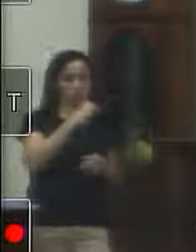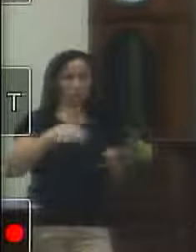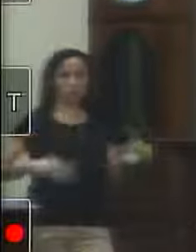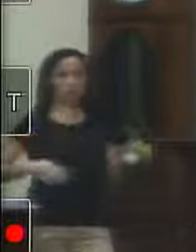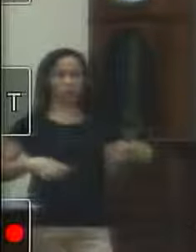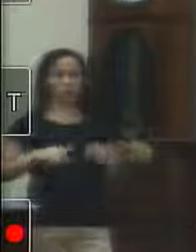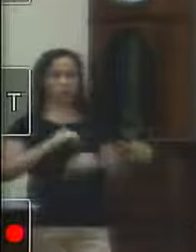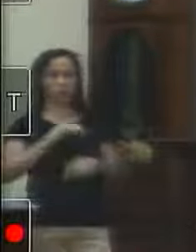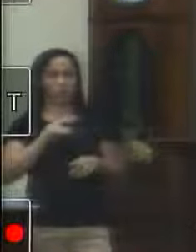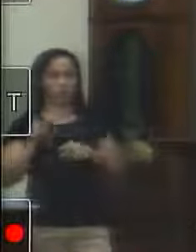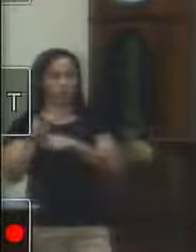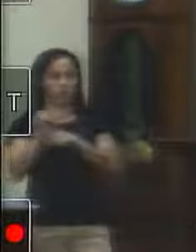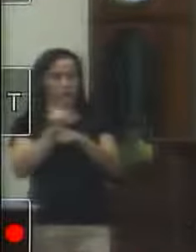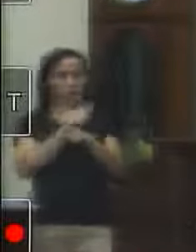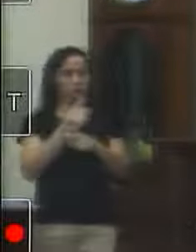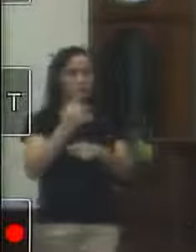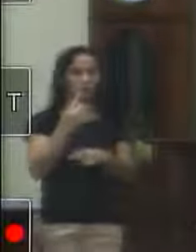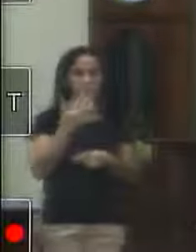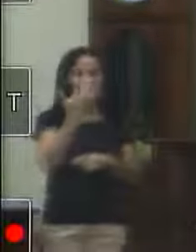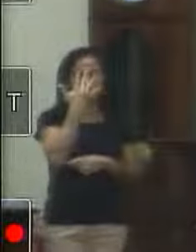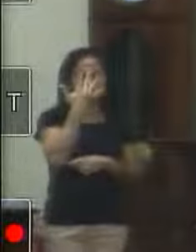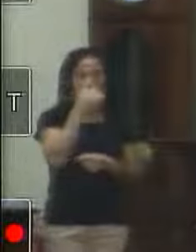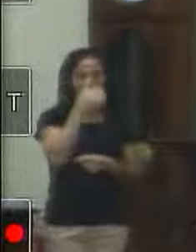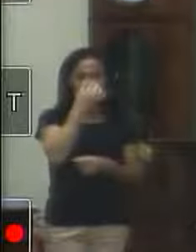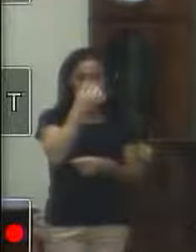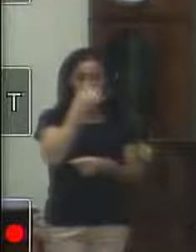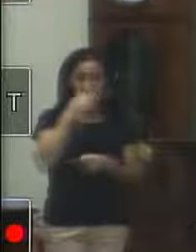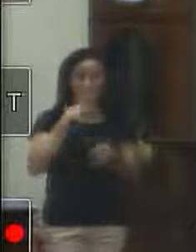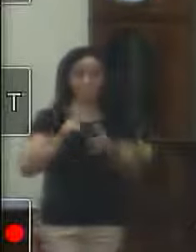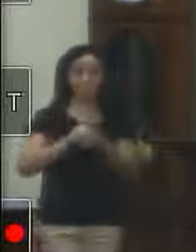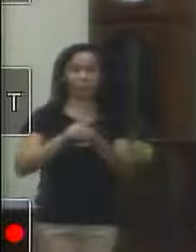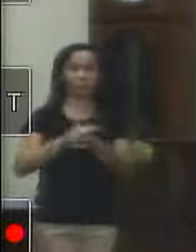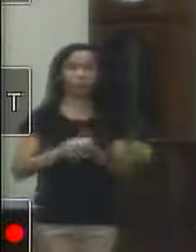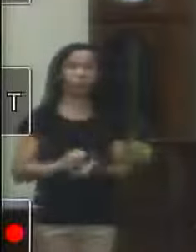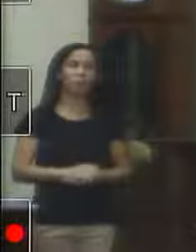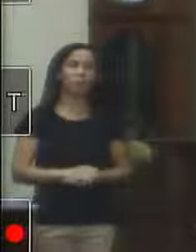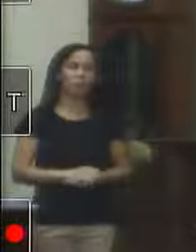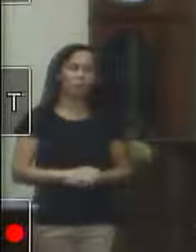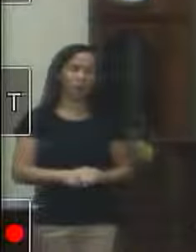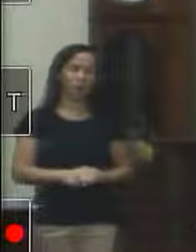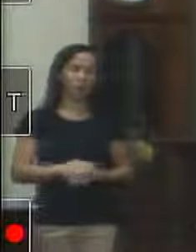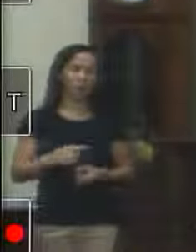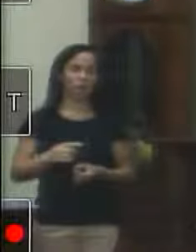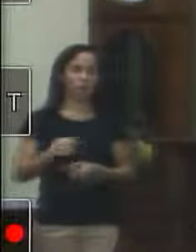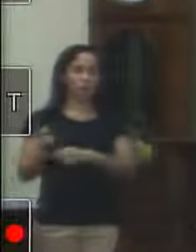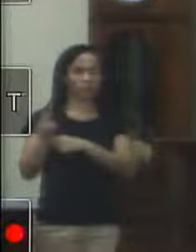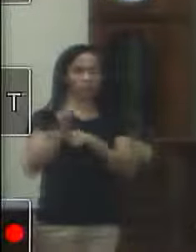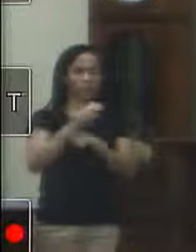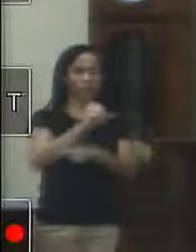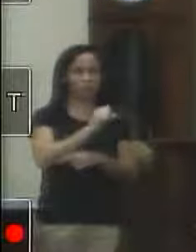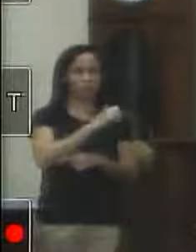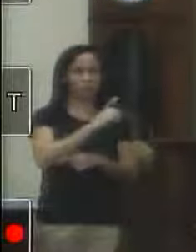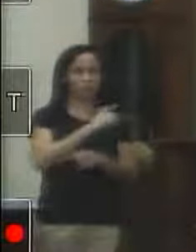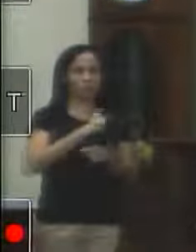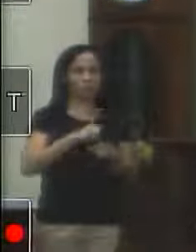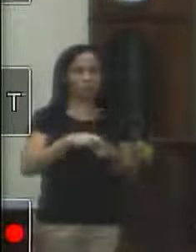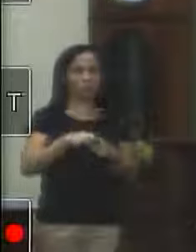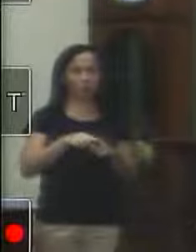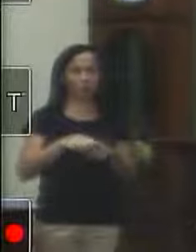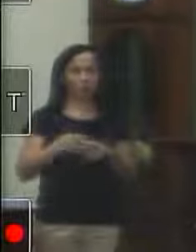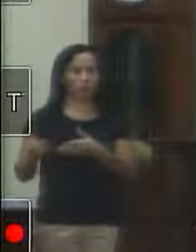vai fiscalizar um carnaval no município de Valença, você tem que fiscalizar na sede, que foi o motivo